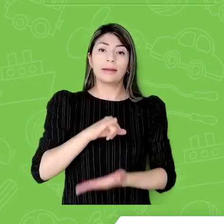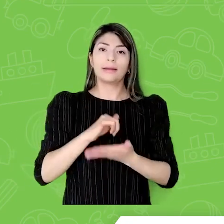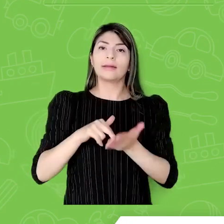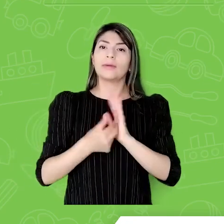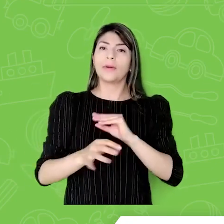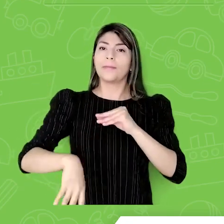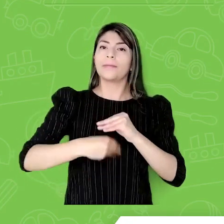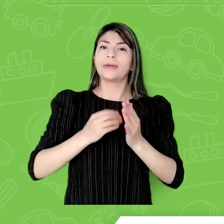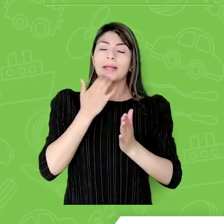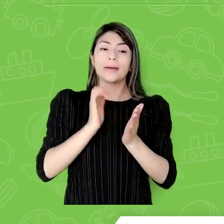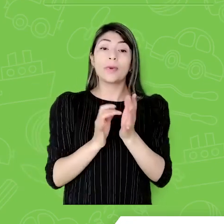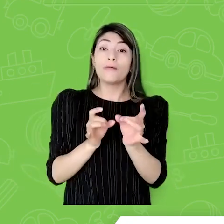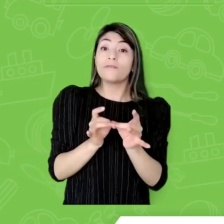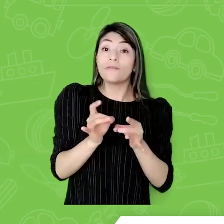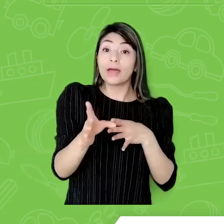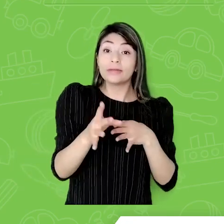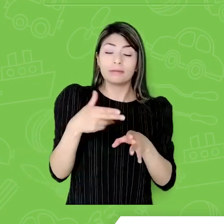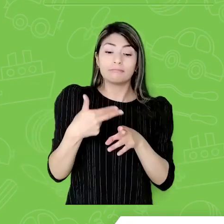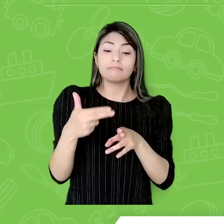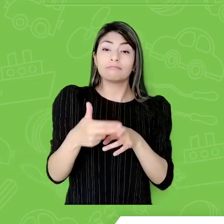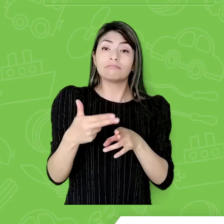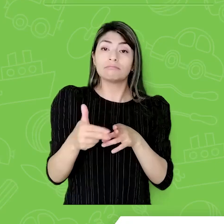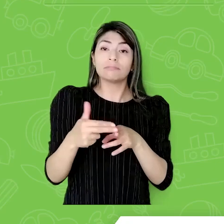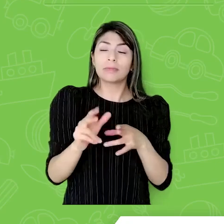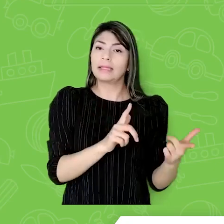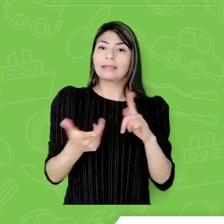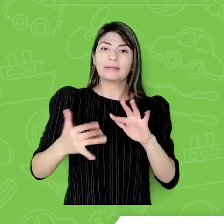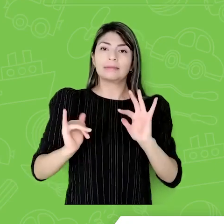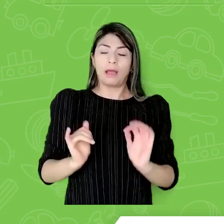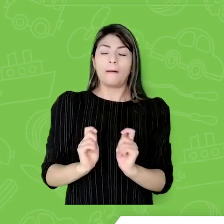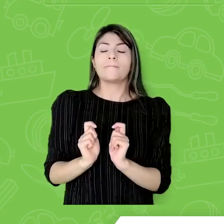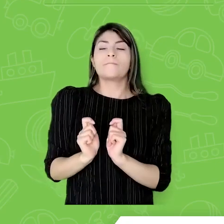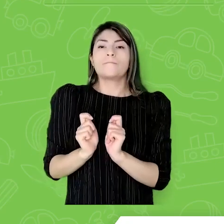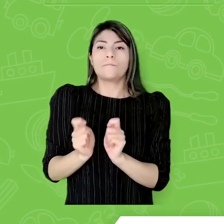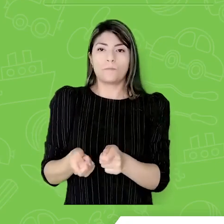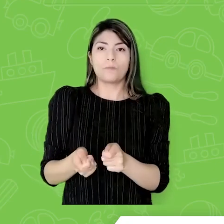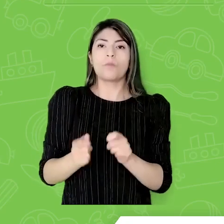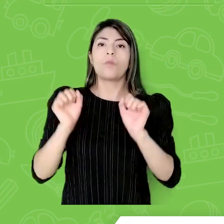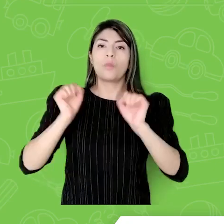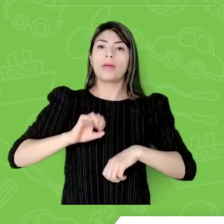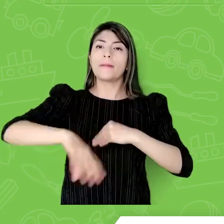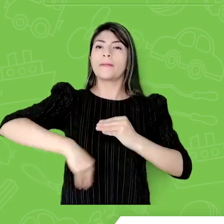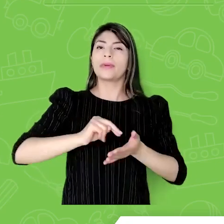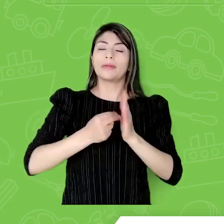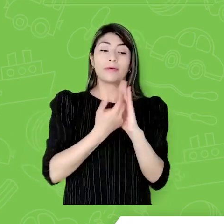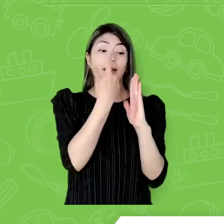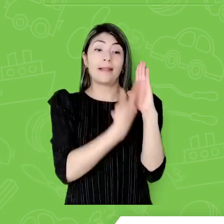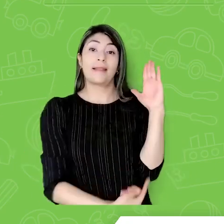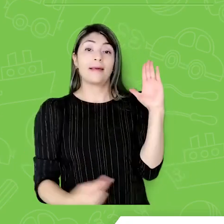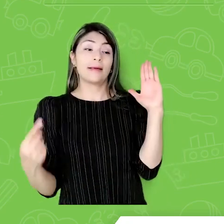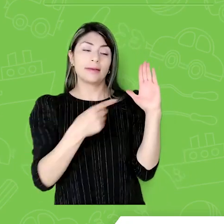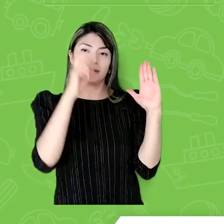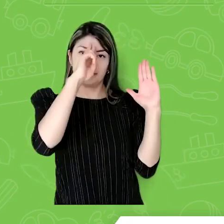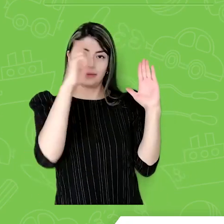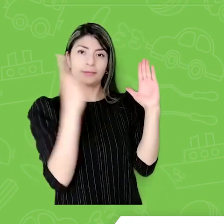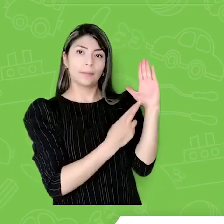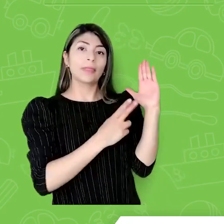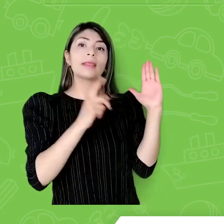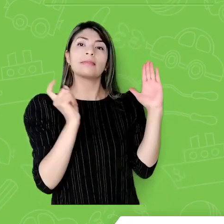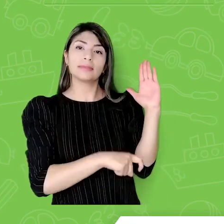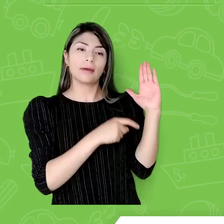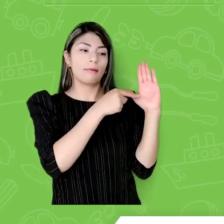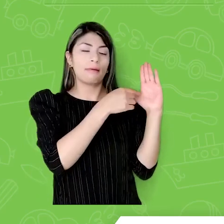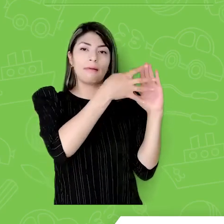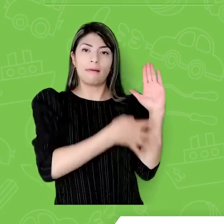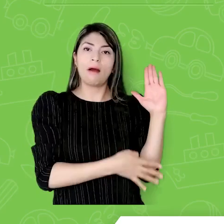en estricto orden de elegibilidad, iniciando con la vacante que cuente con la fecha más próxima para realizar este nombramiento,